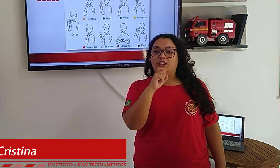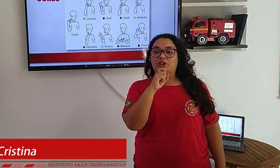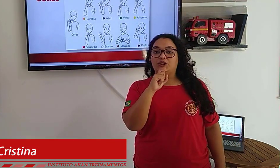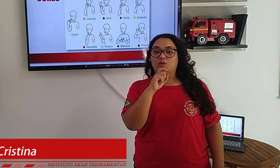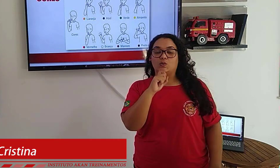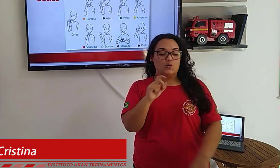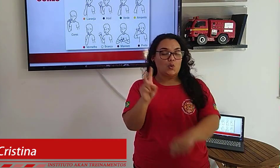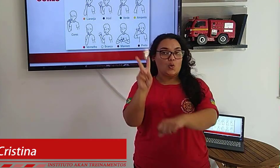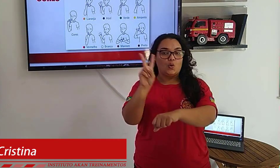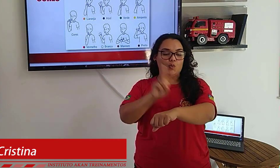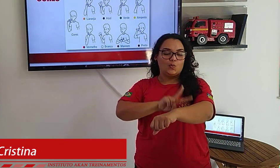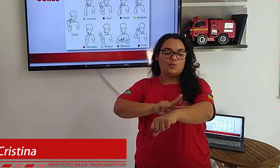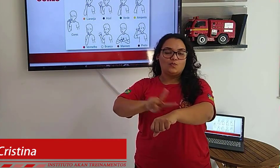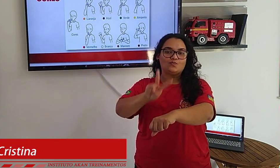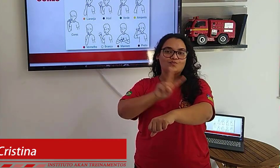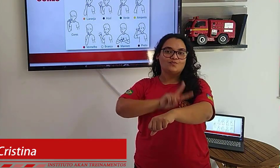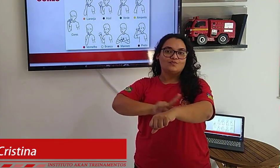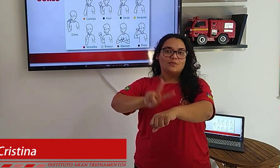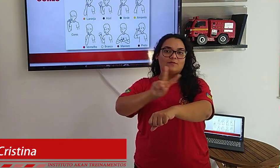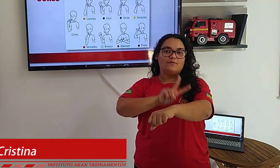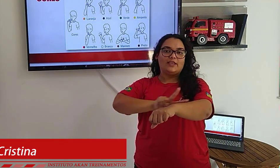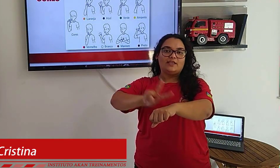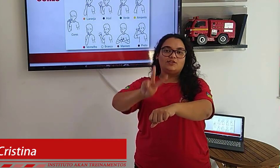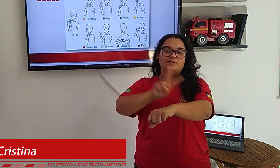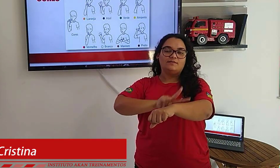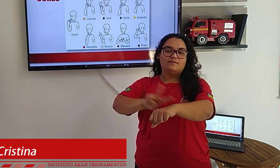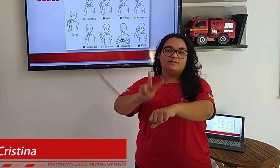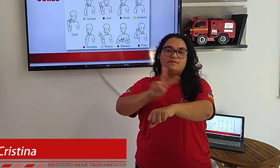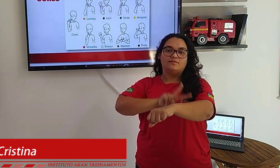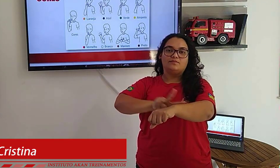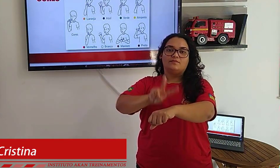Verde ou verde.